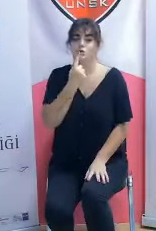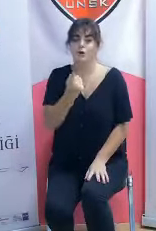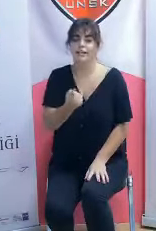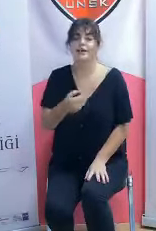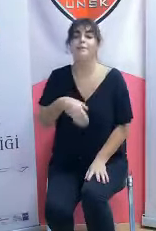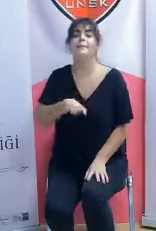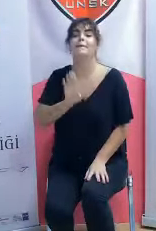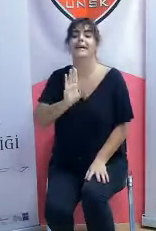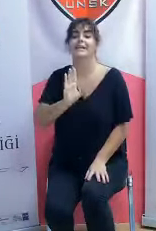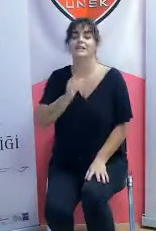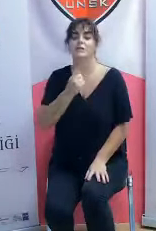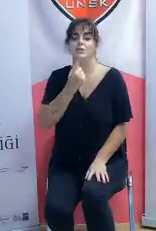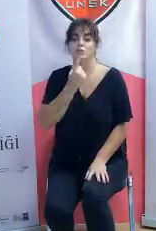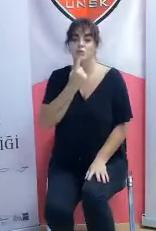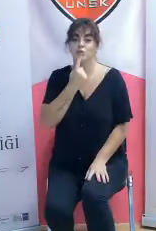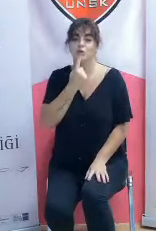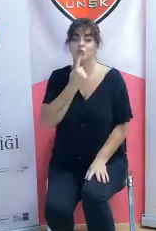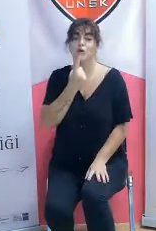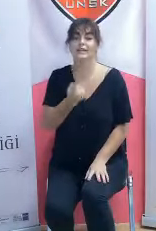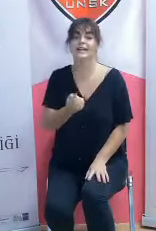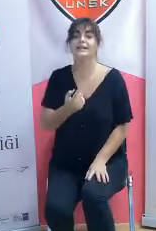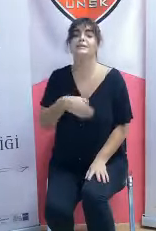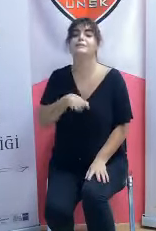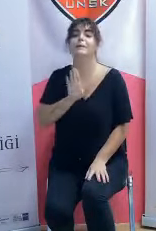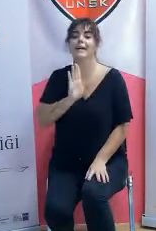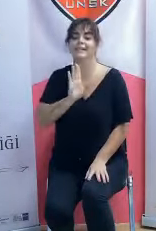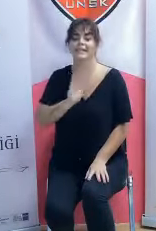Söylememek. Söylememek.